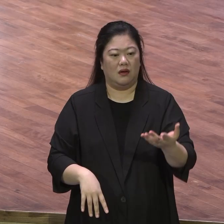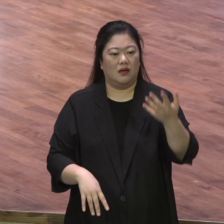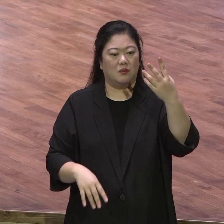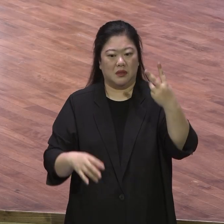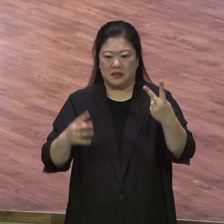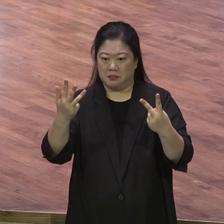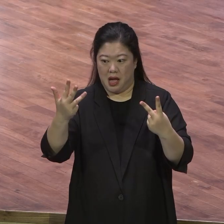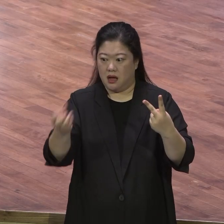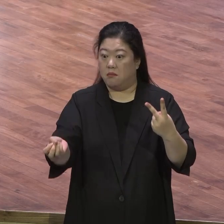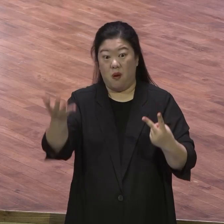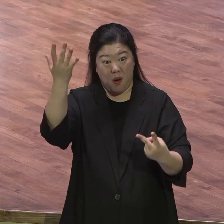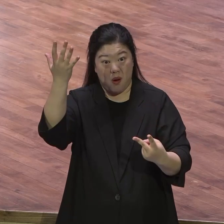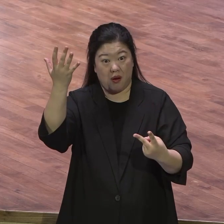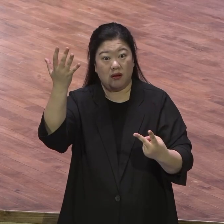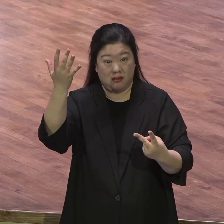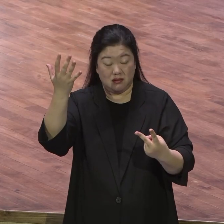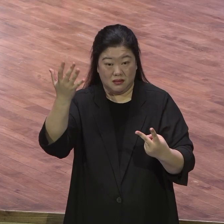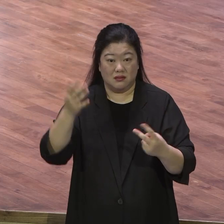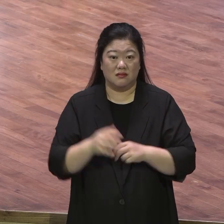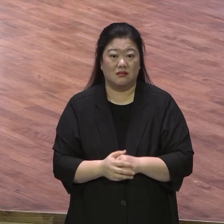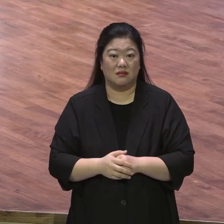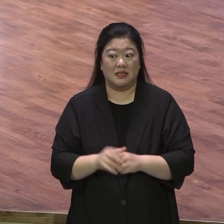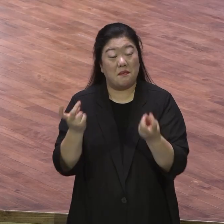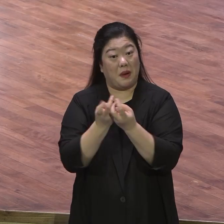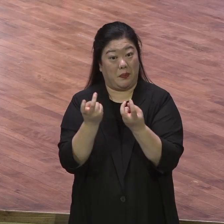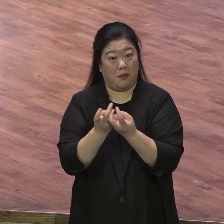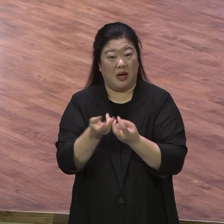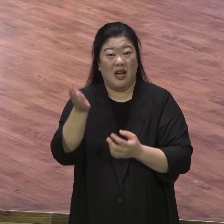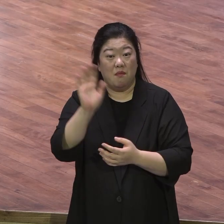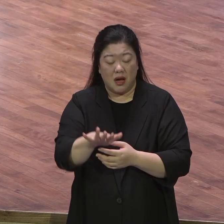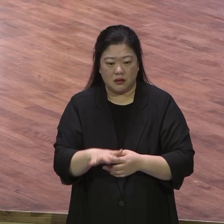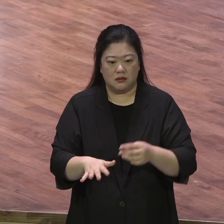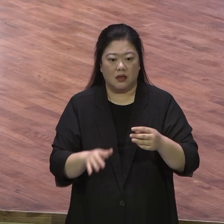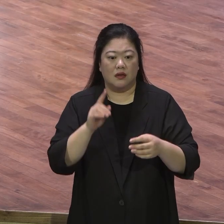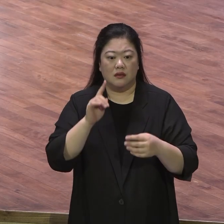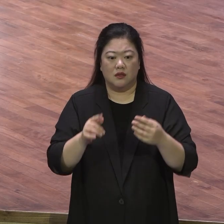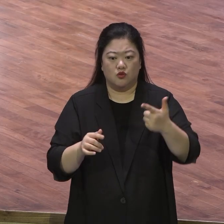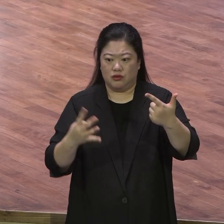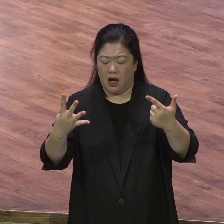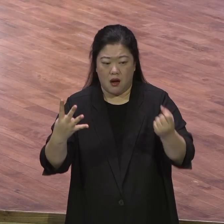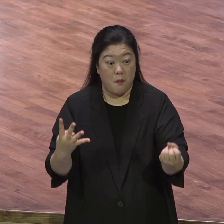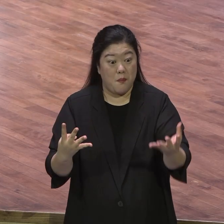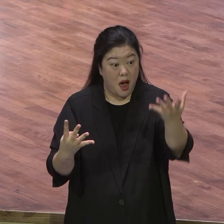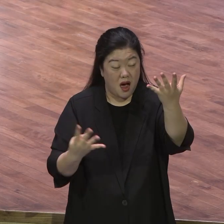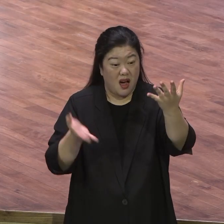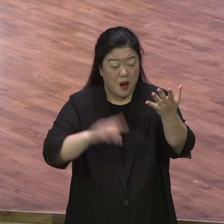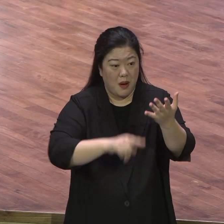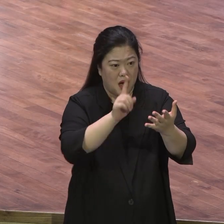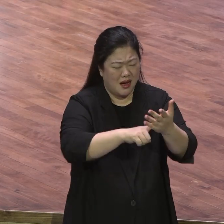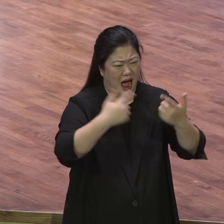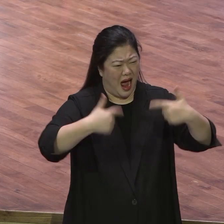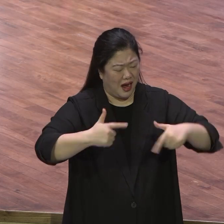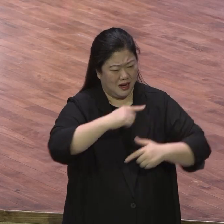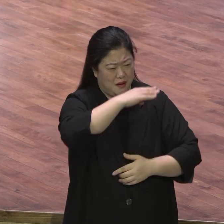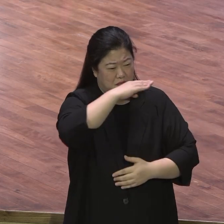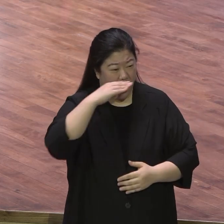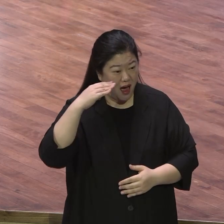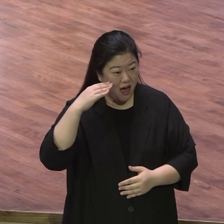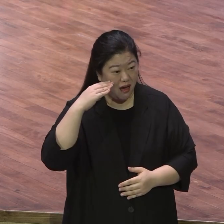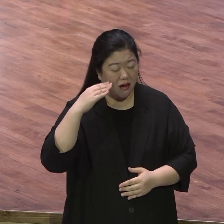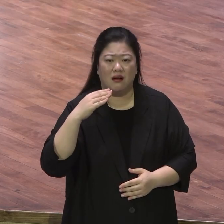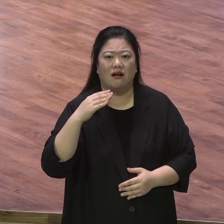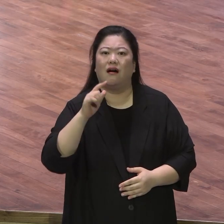다수의 의사가 꼭 옳다고나 할 수 없지만은 그렇게 다수의 의사를 따르는 것이 세상